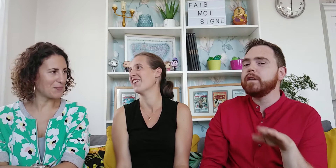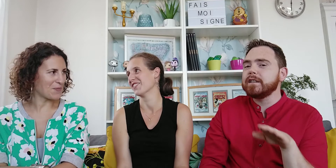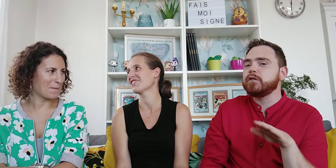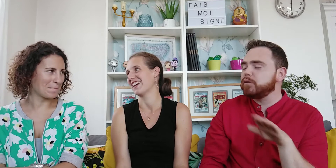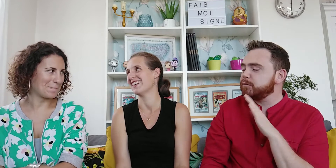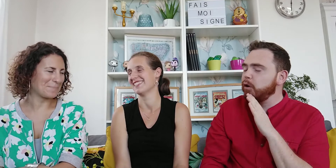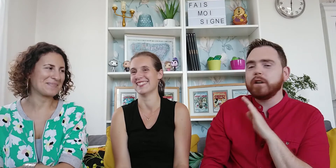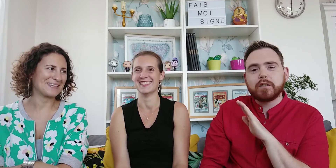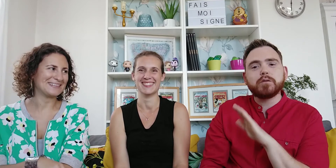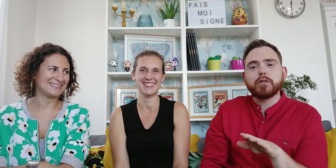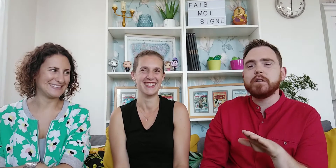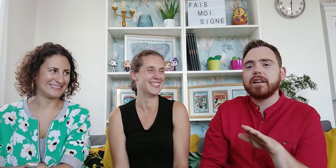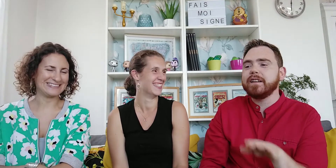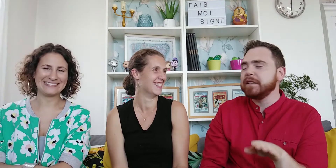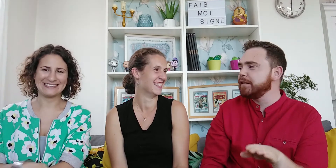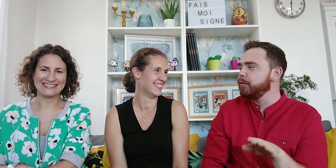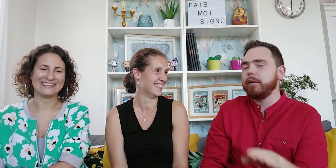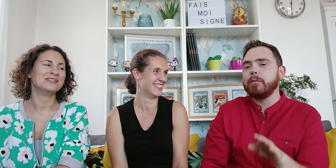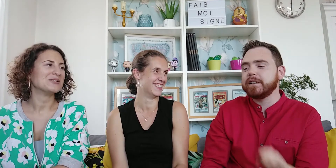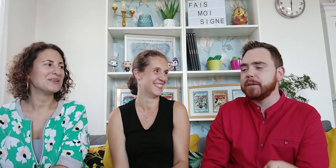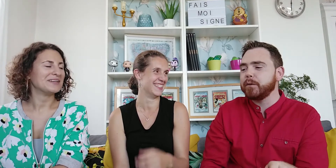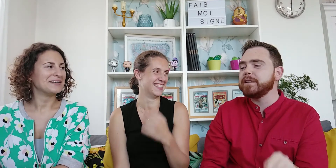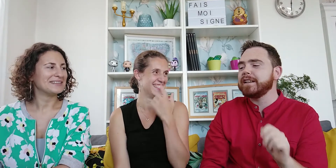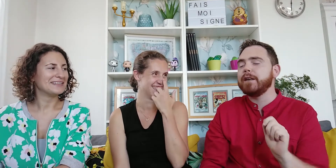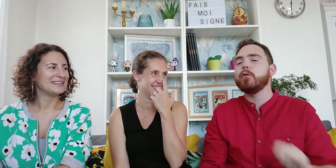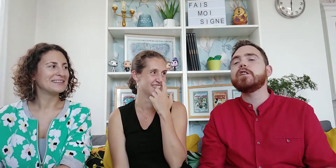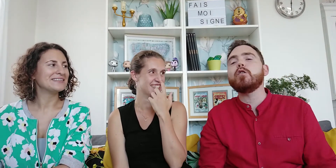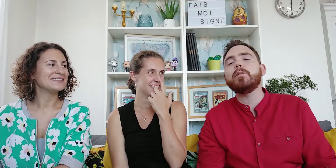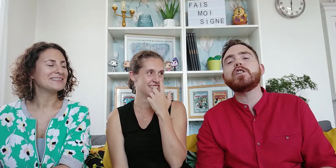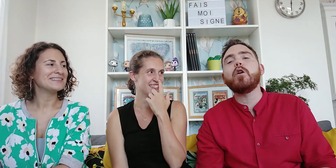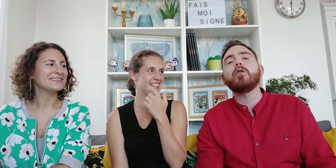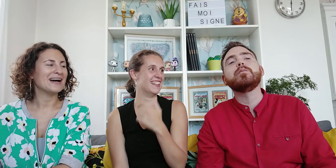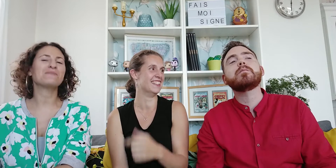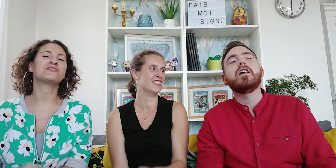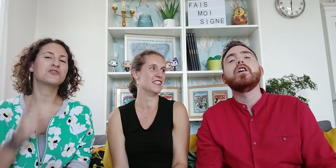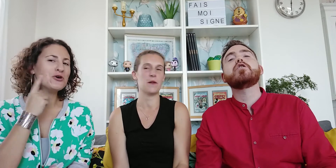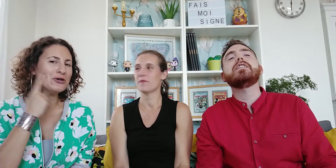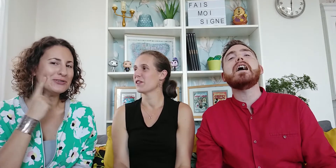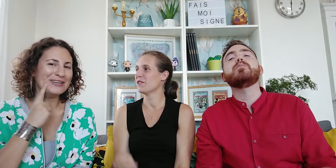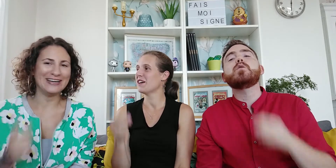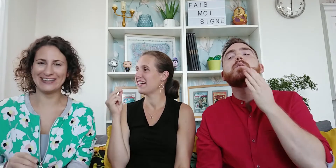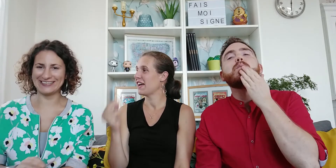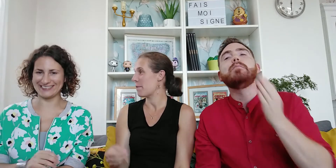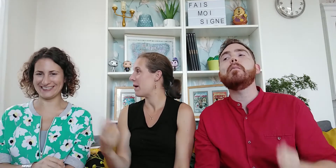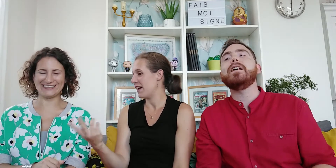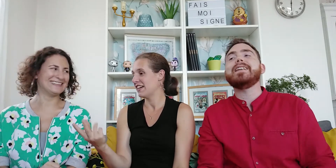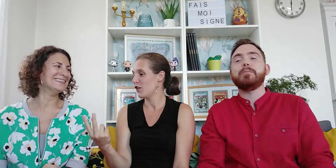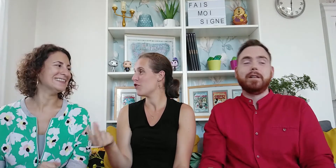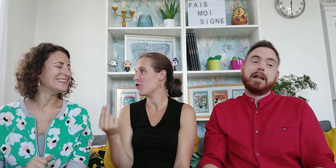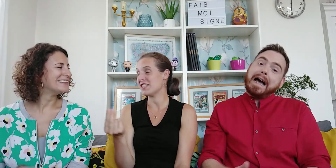monde. On a tous connu ça, effectivement. La maman qui dépose et qui est là, mon bichon, un bisou, je t'aime, maman elle t'aime. Le signe